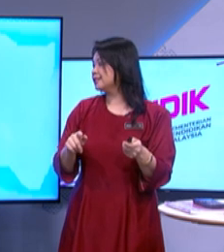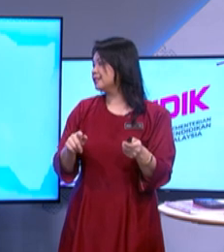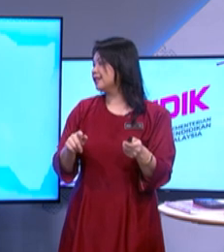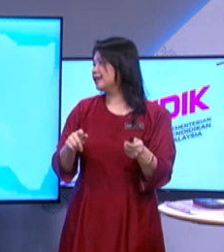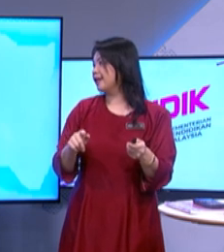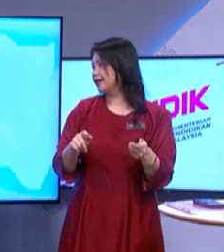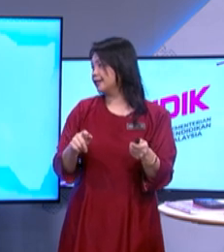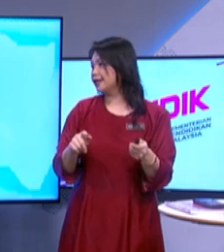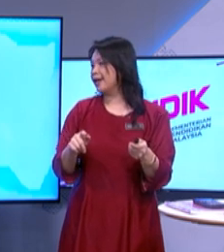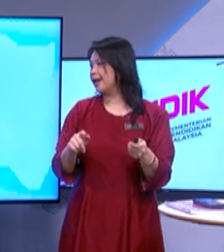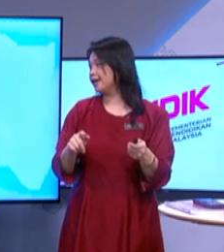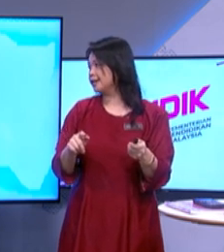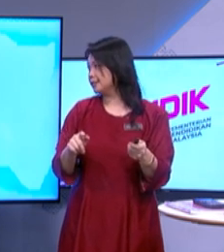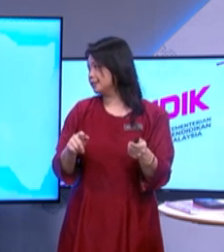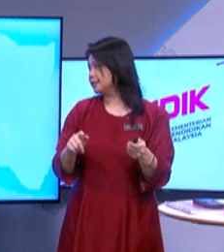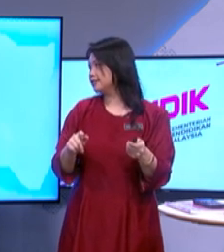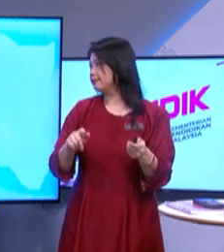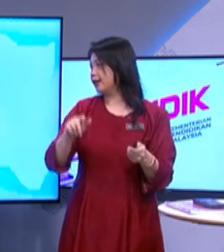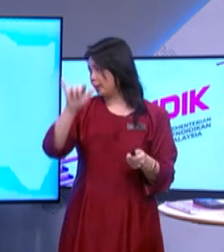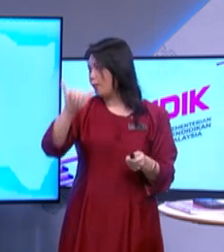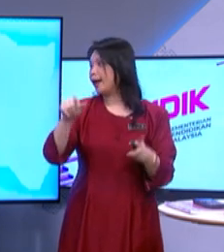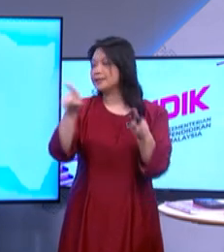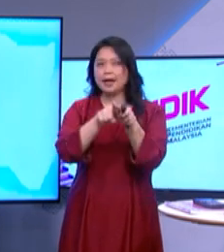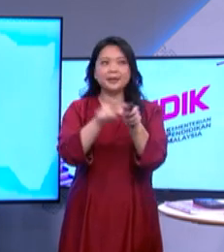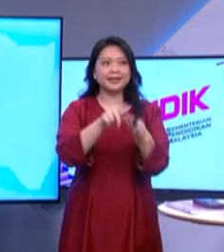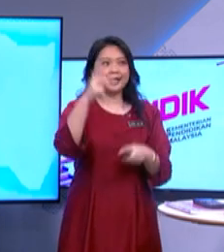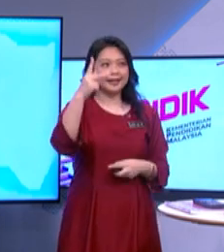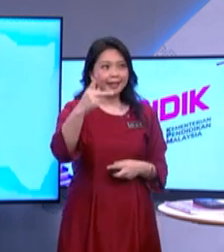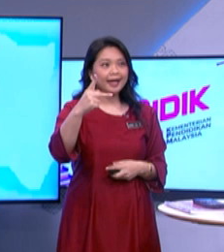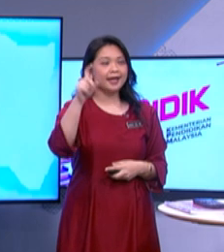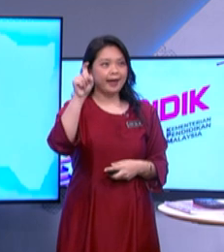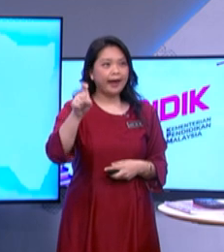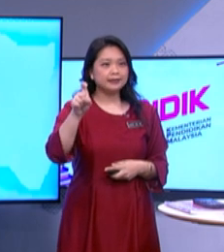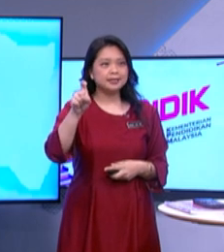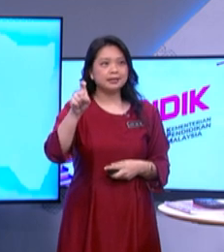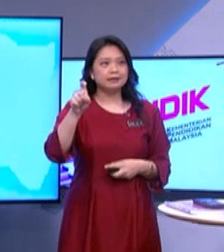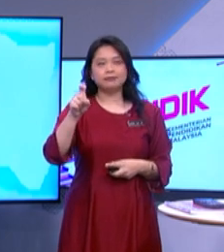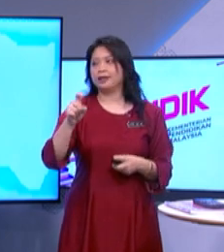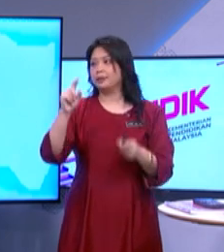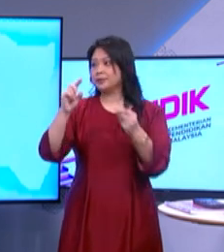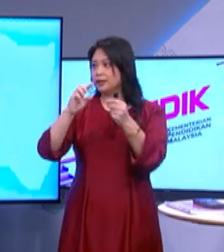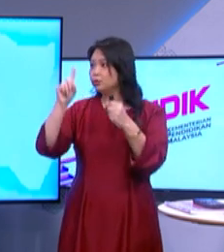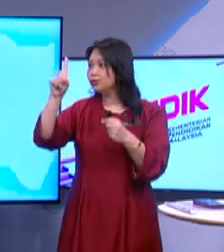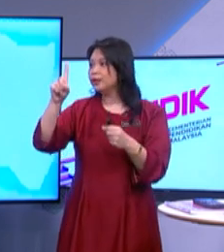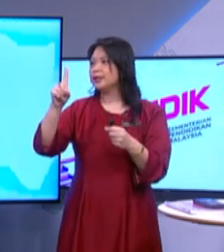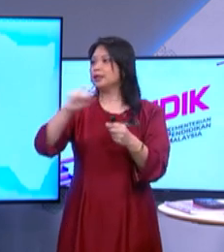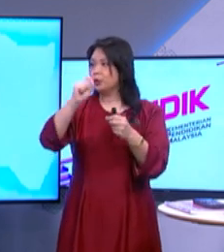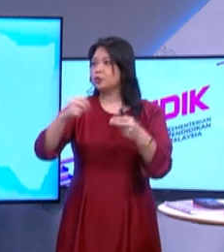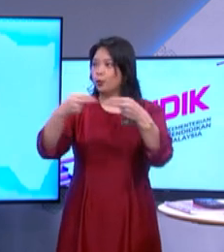eh Ki Kya = Keke Keke bersatu kita tulis